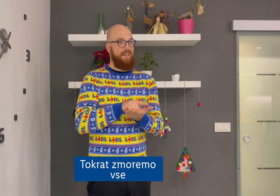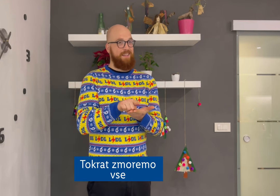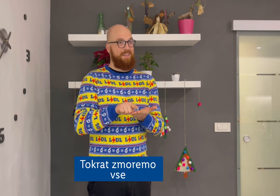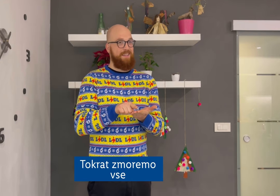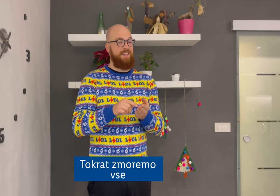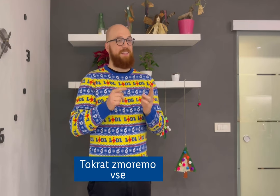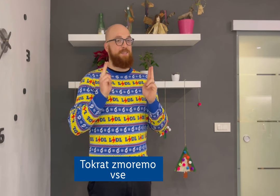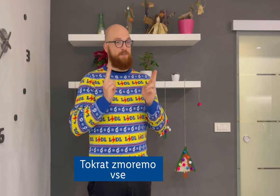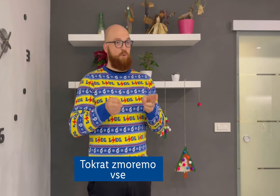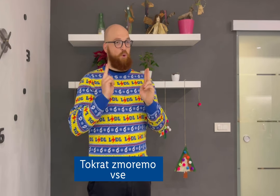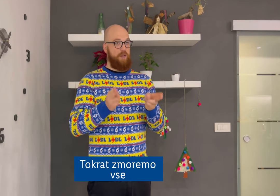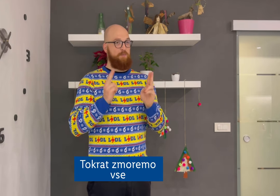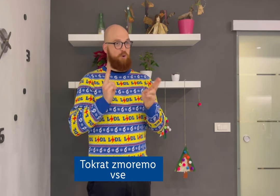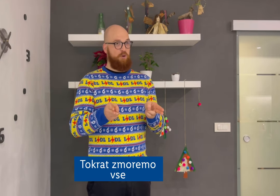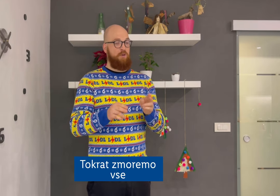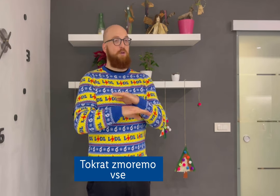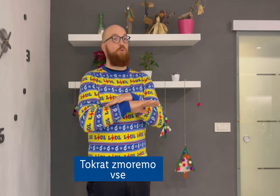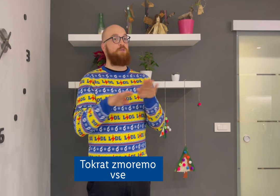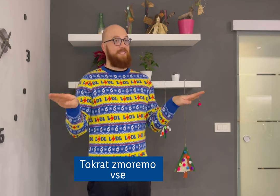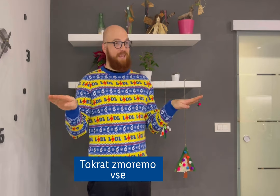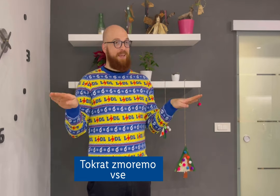Tokrat zmoremo vse.